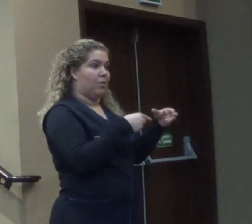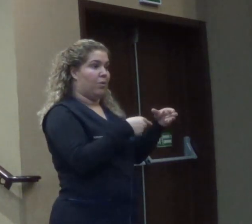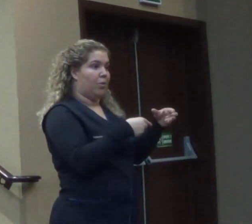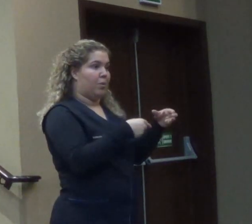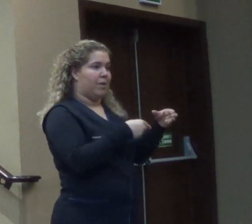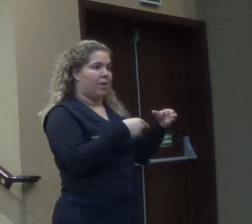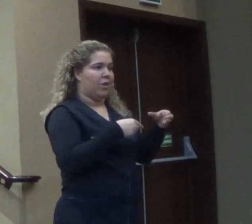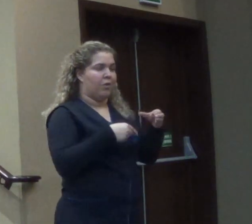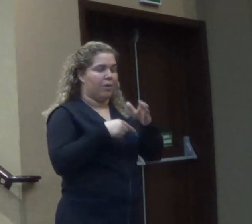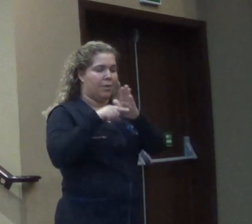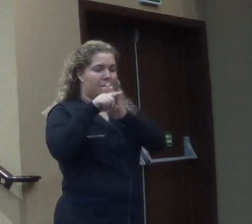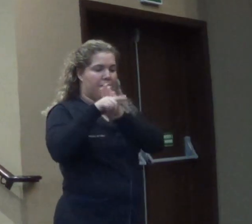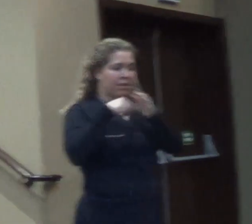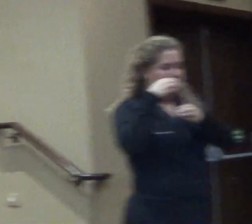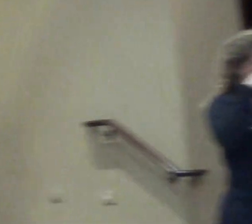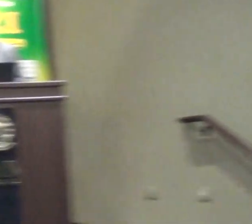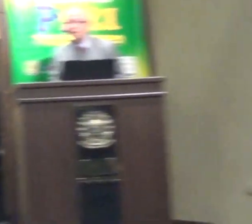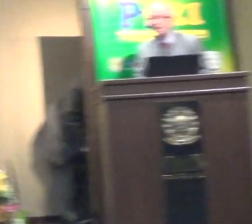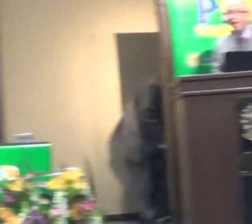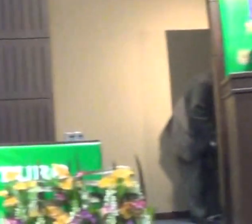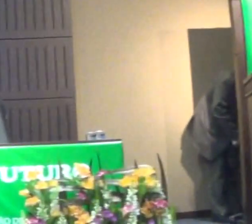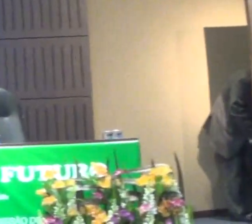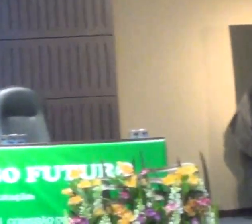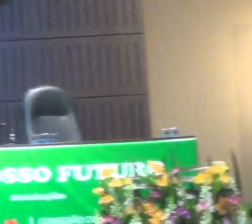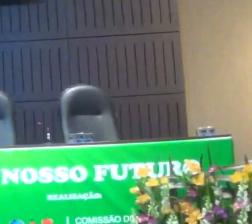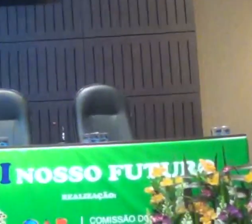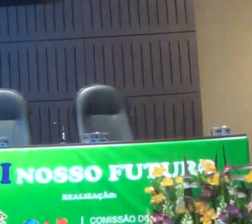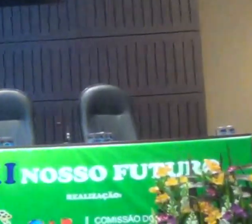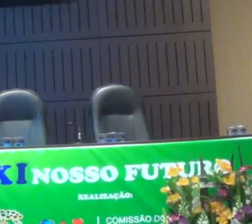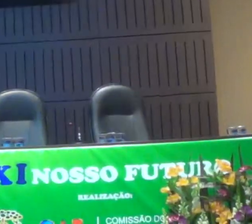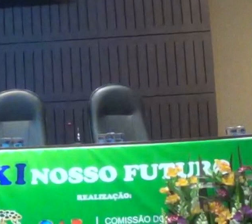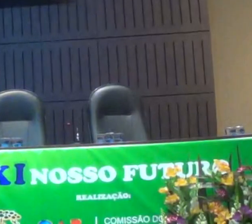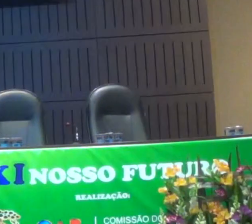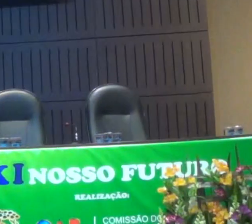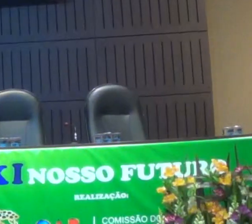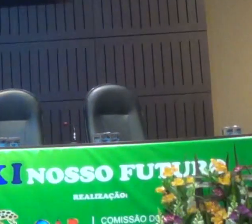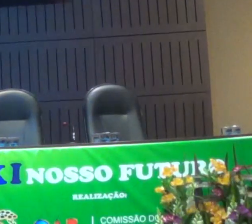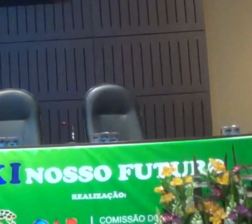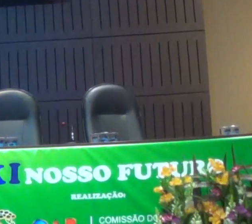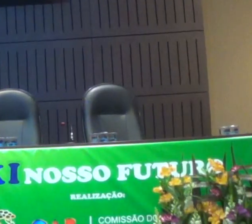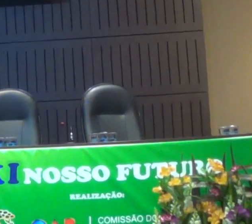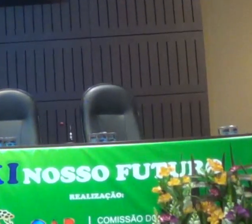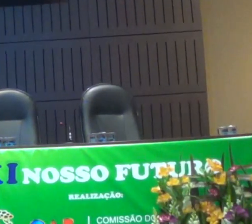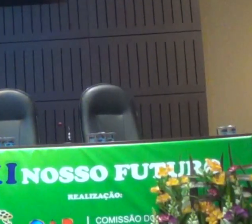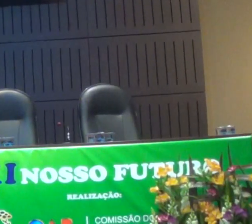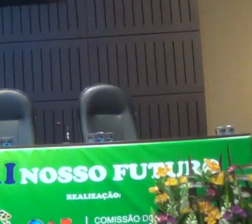os telômeros tinham crescido 10%.